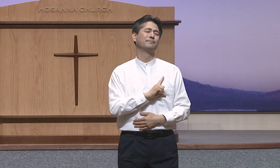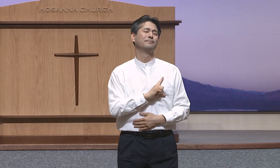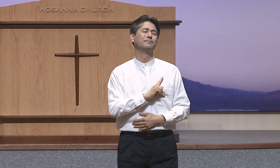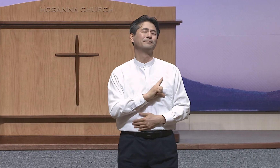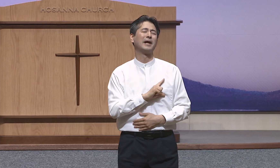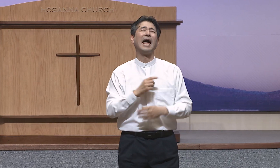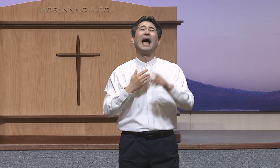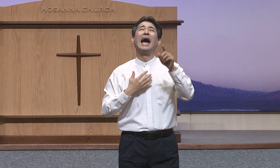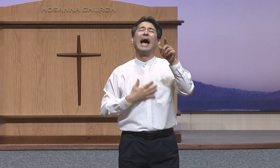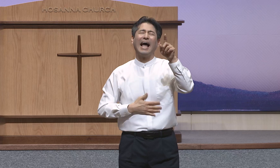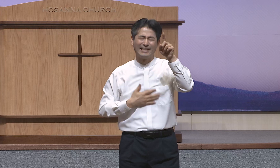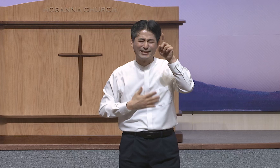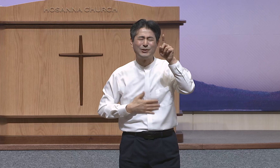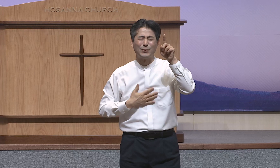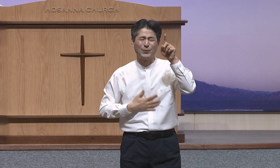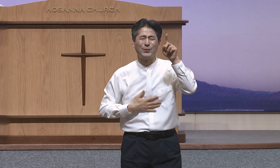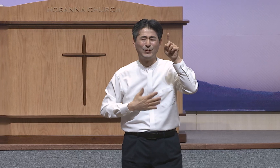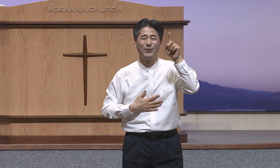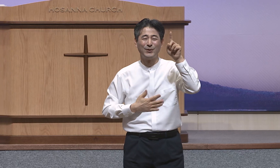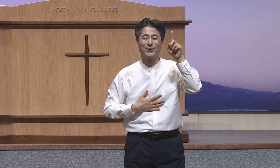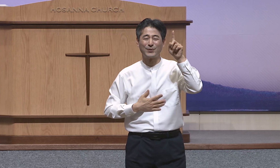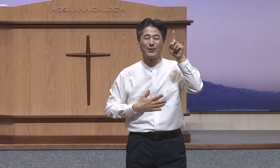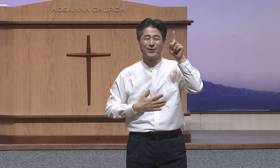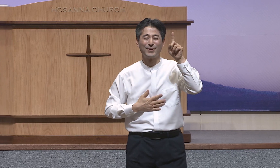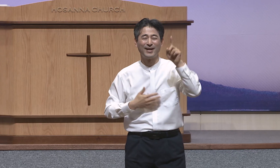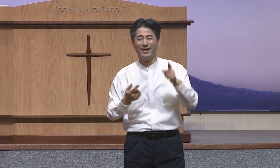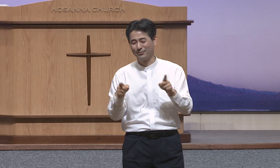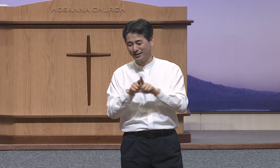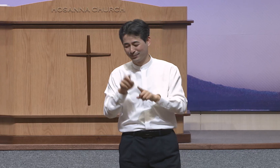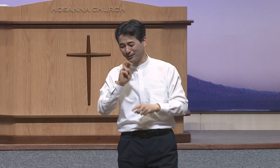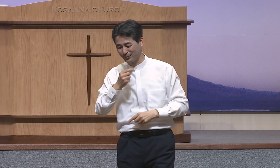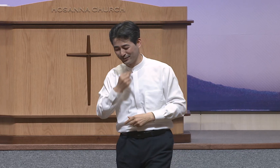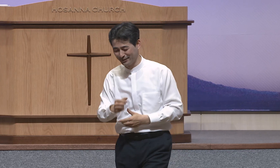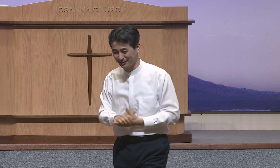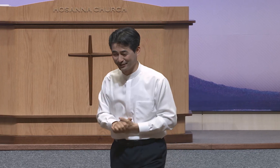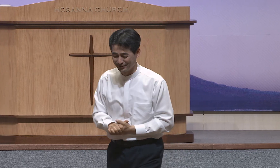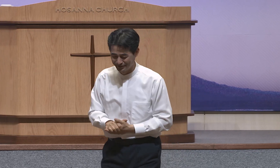함께 찬양하고 싶은 거는 내 이름 아시죠? 네, 주님께 찬양 드리길 원합니다.